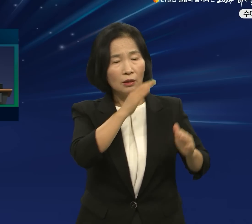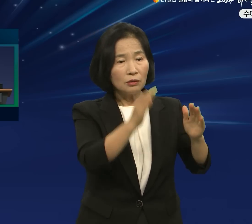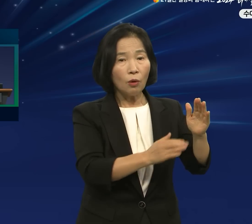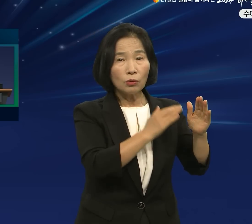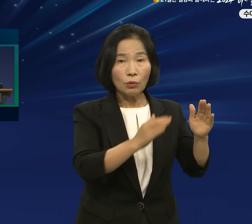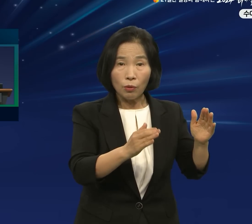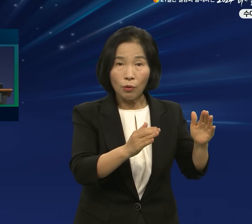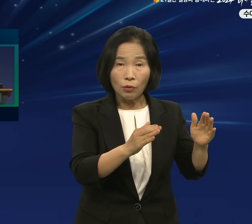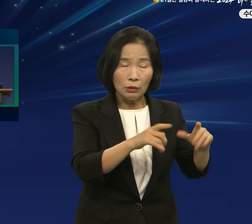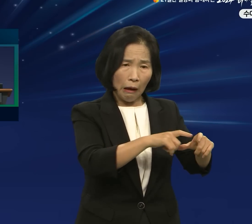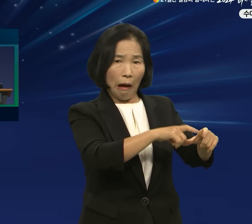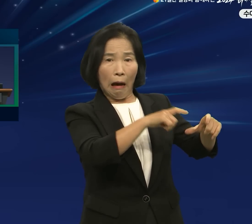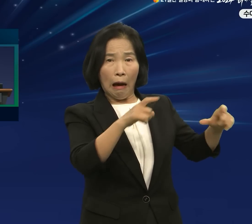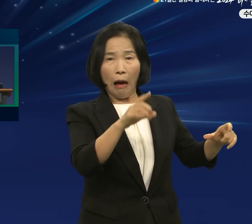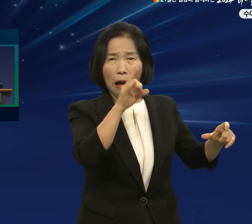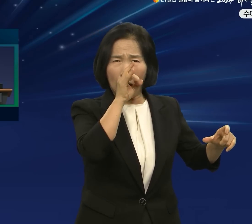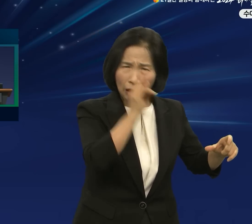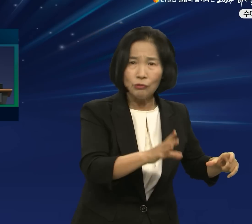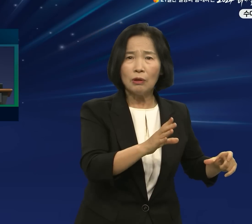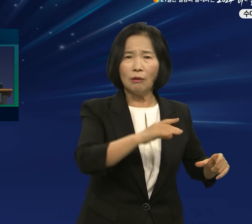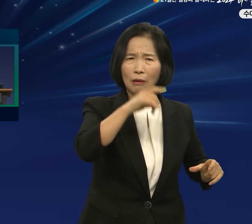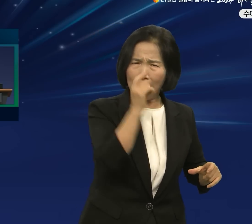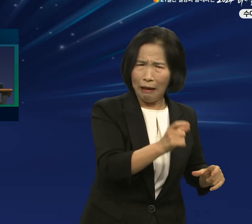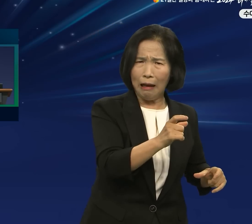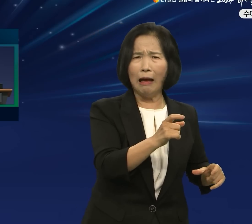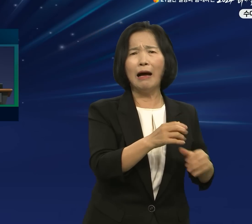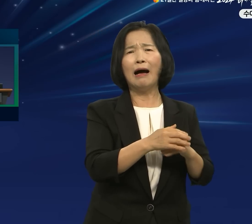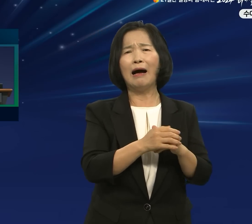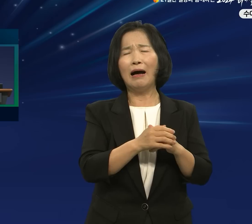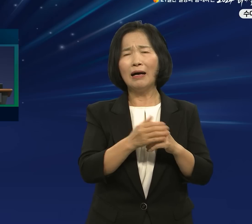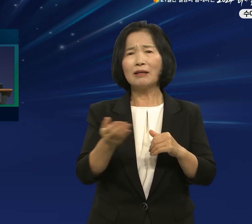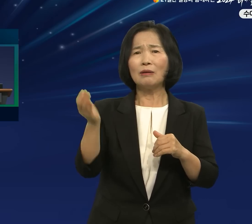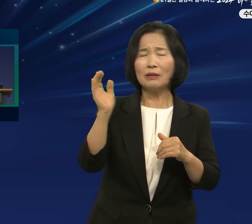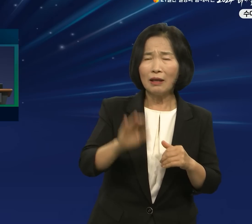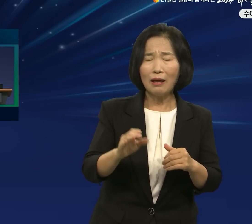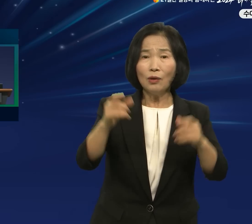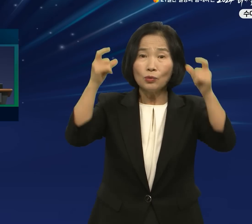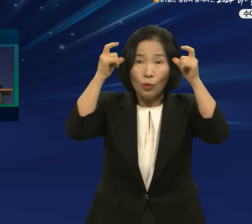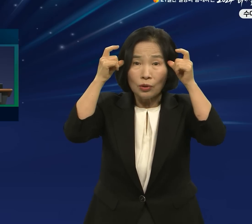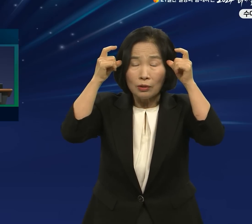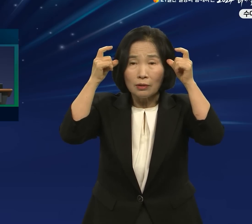소들이 제가 교회를 올라갈 때 꼬리를 흔들고